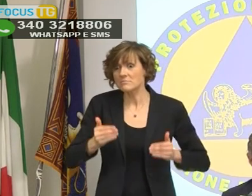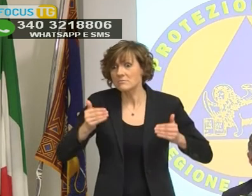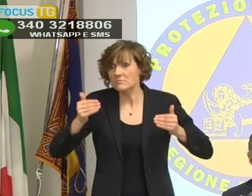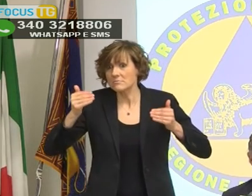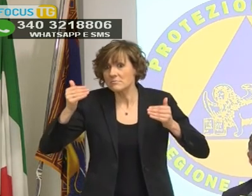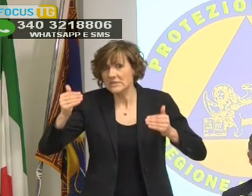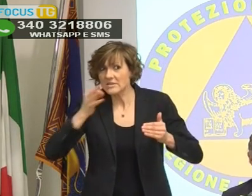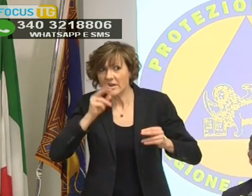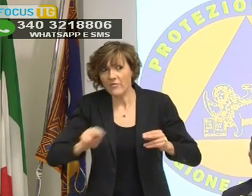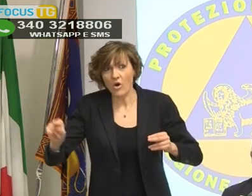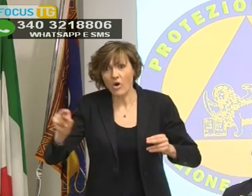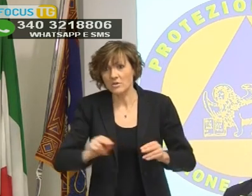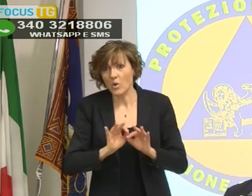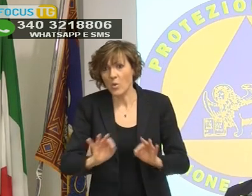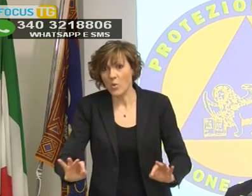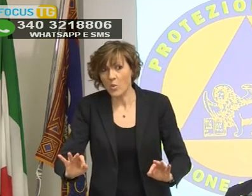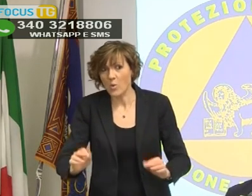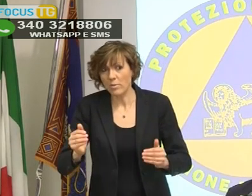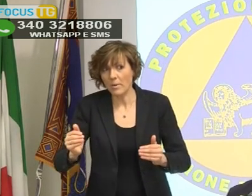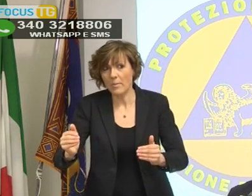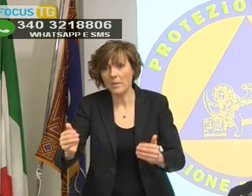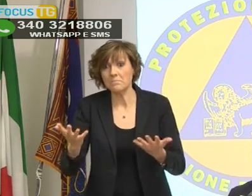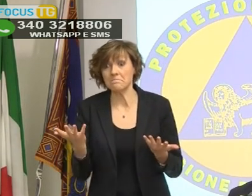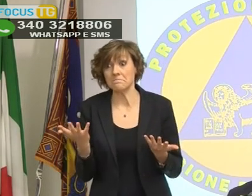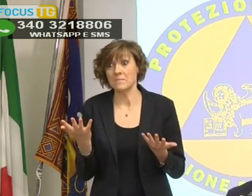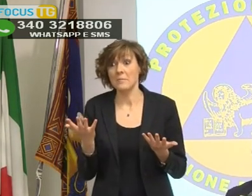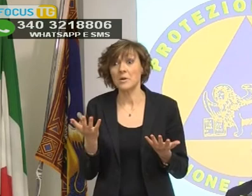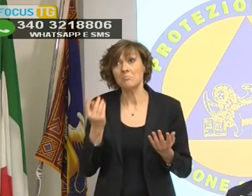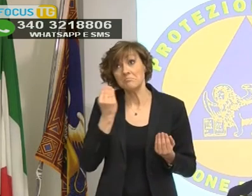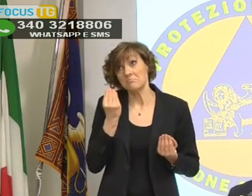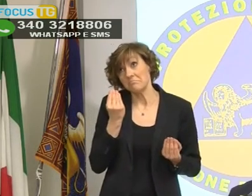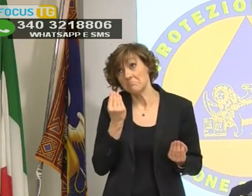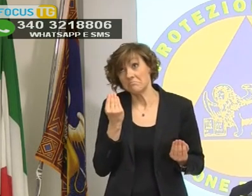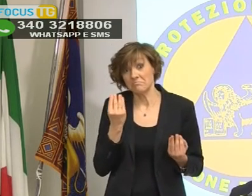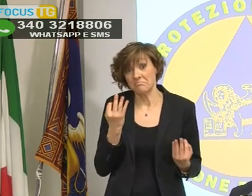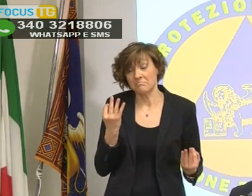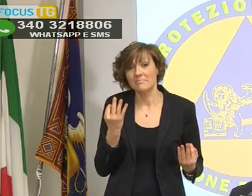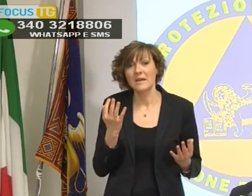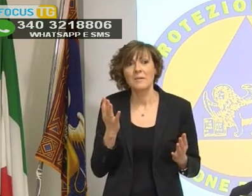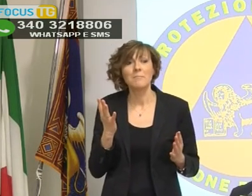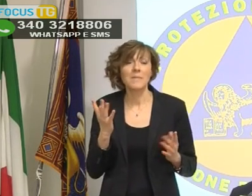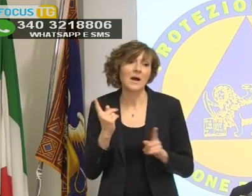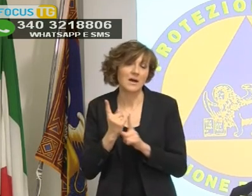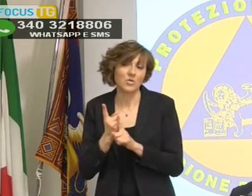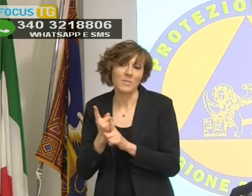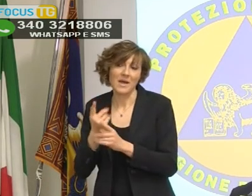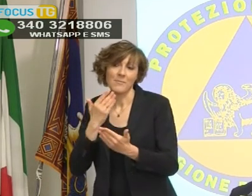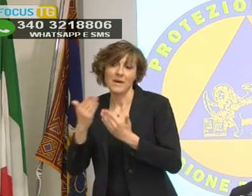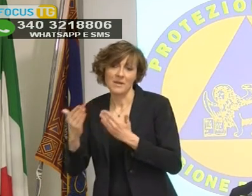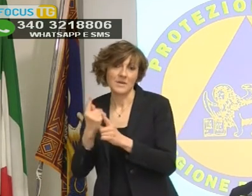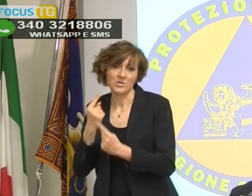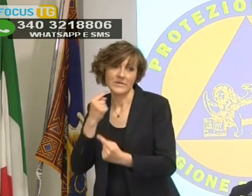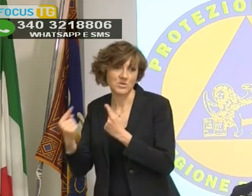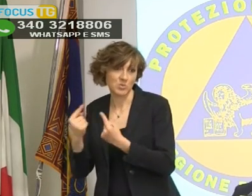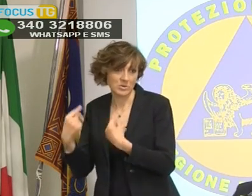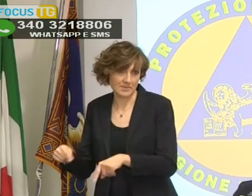altro non ci fanno votare più. Quindi magari chiarire anche sta roba non sarebbe male. Però dico, fondamentale coinvolgere il Parlamento su questa partita,